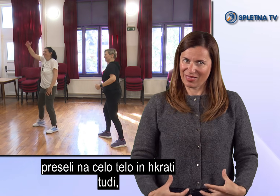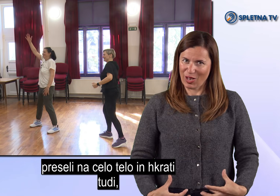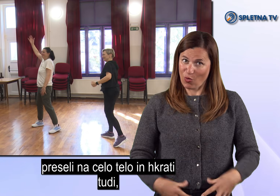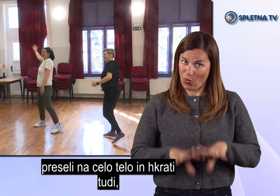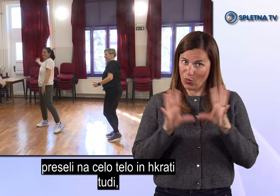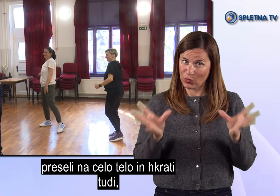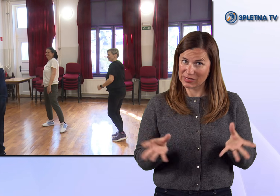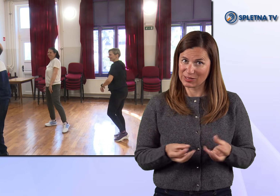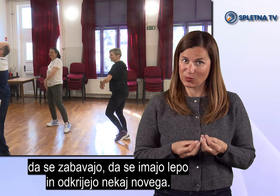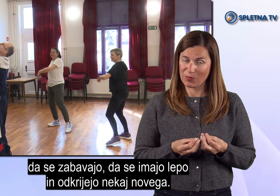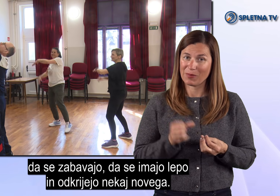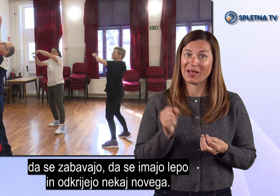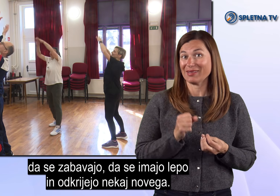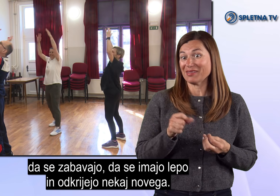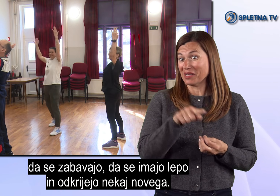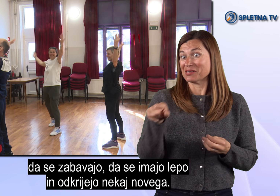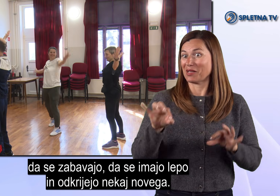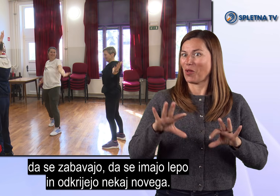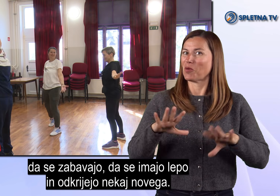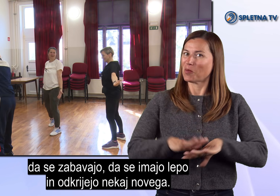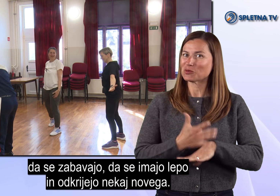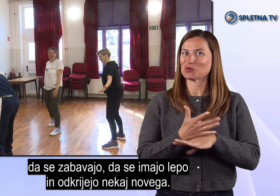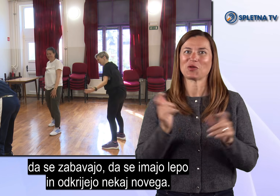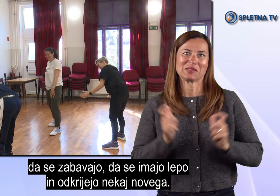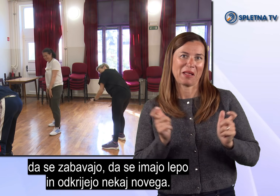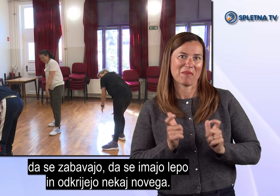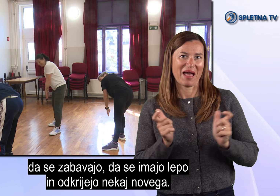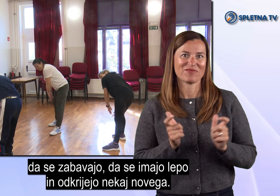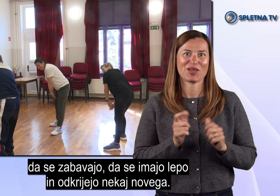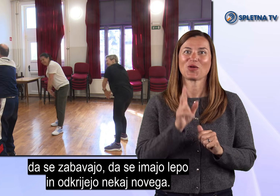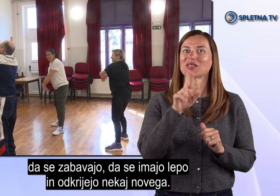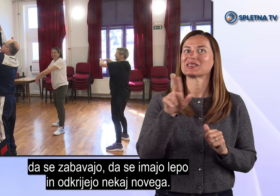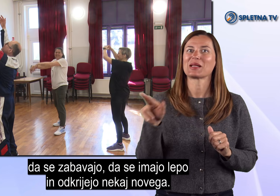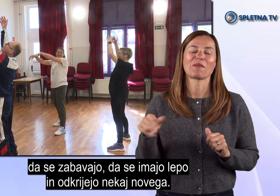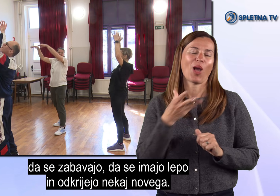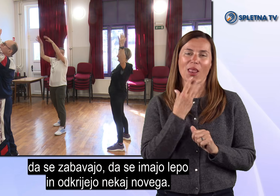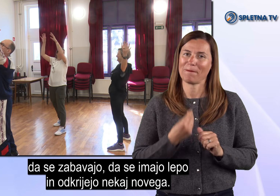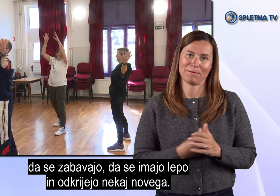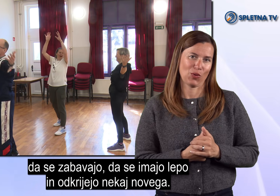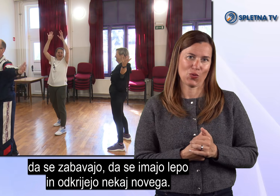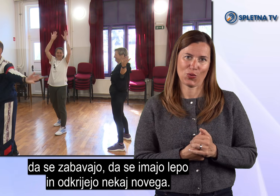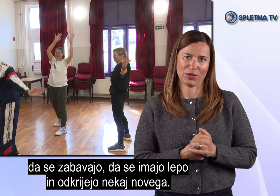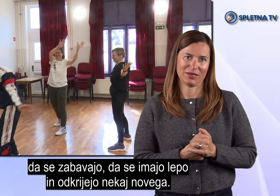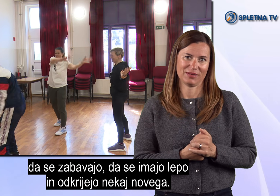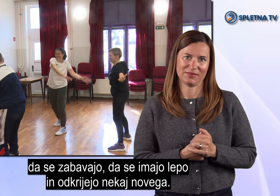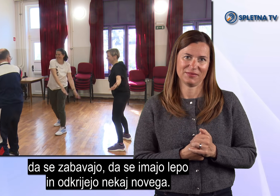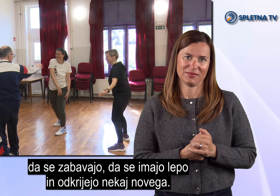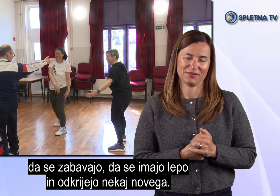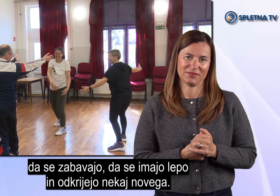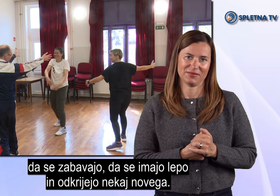in hkrati tudi, da se zabavajo, da se imajo lepo